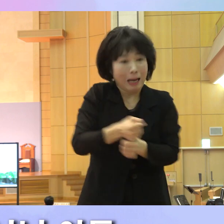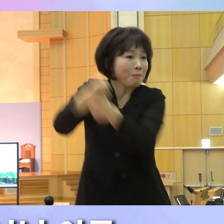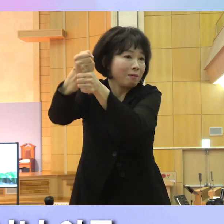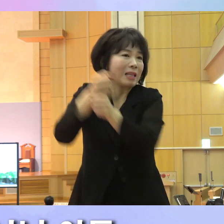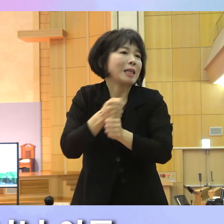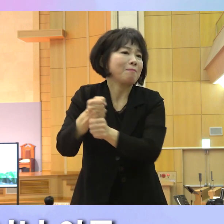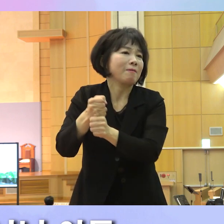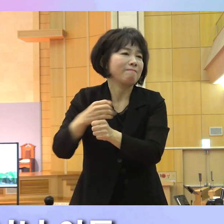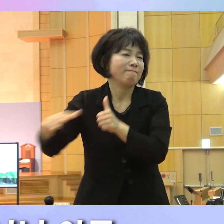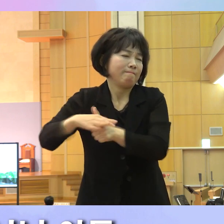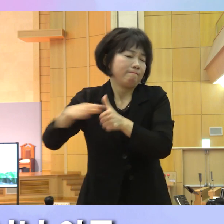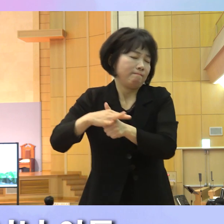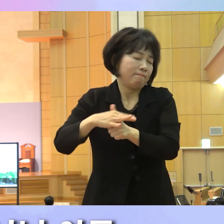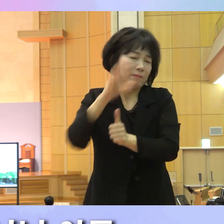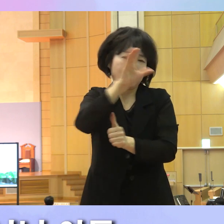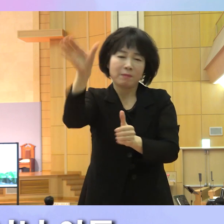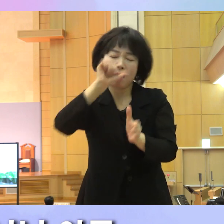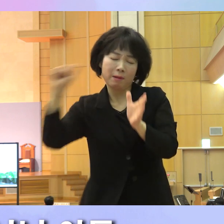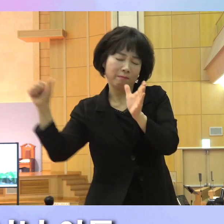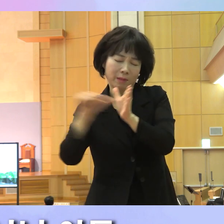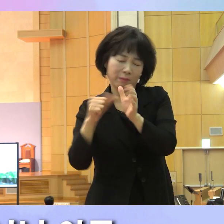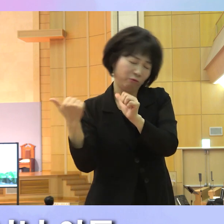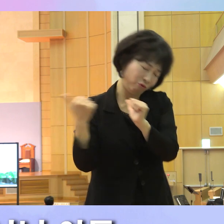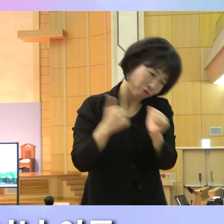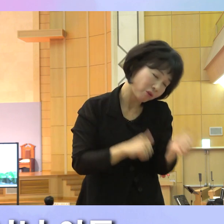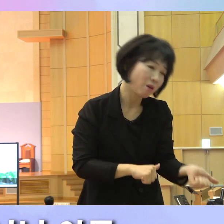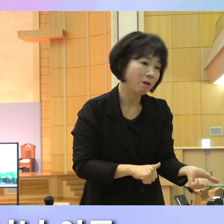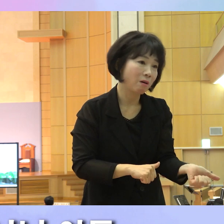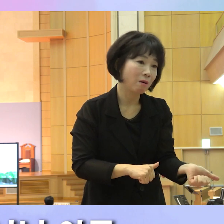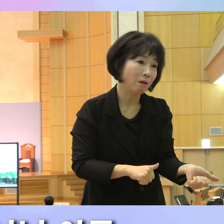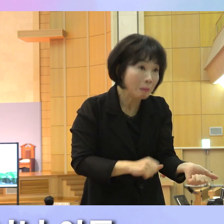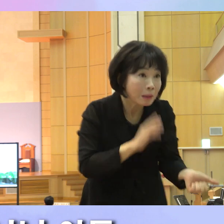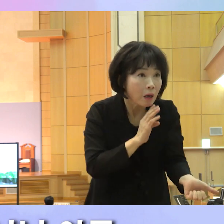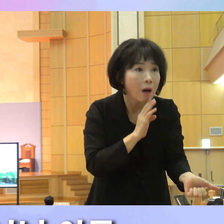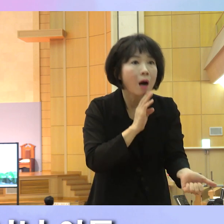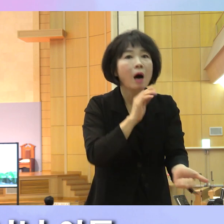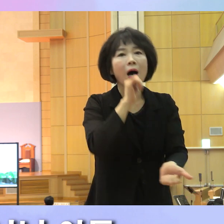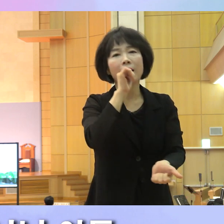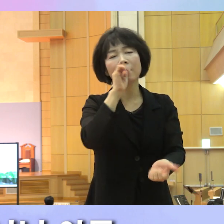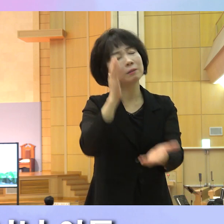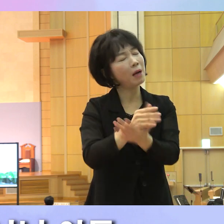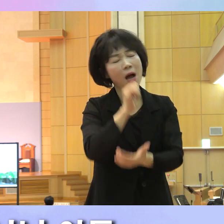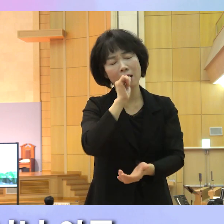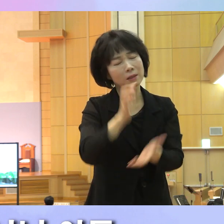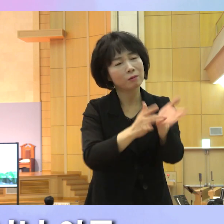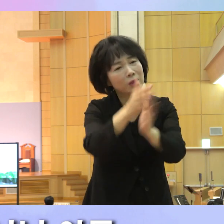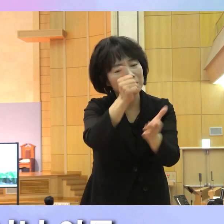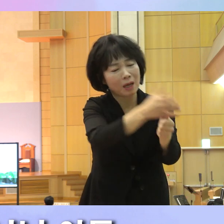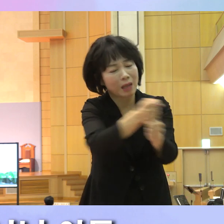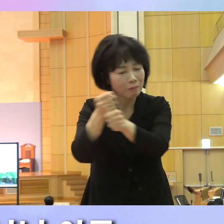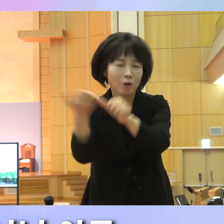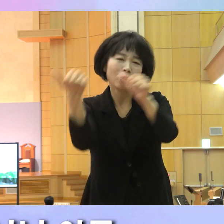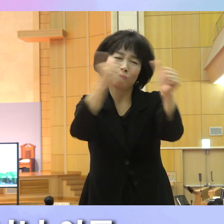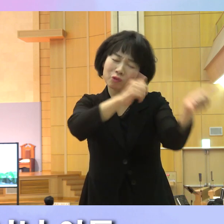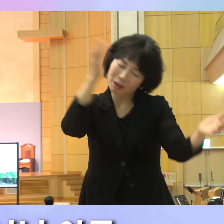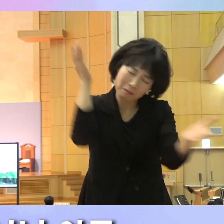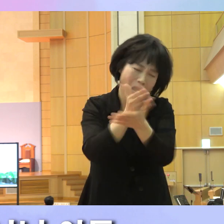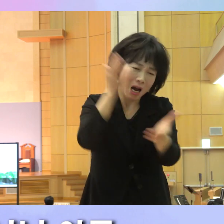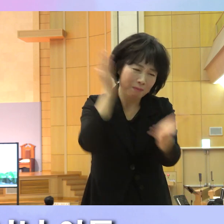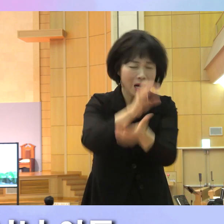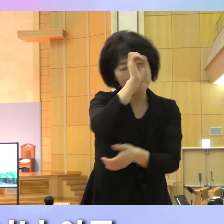결코 주에게, 예수님에게 미치지 아니하리라는 말은 그런 일이 다가오지 않을 줄로